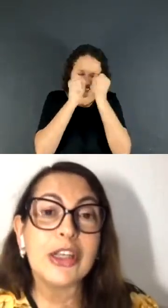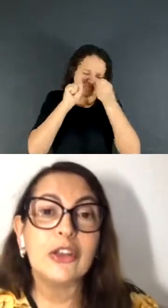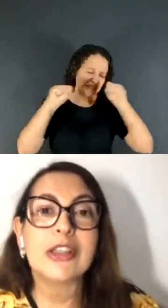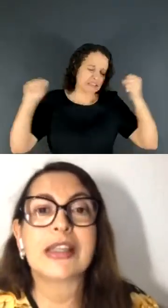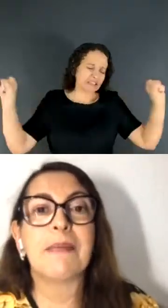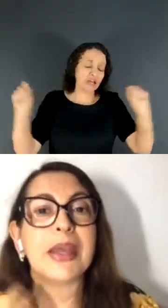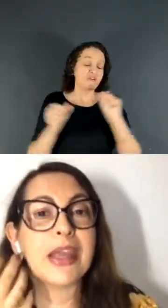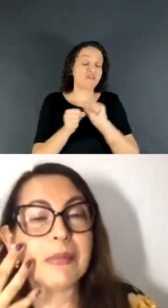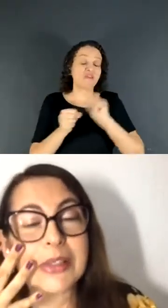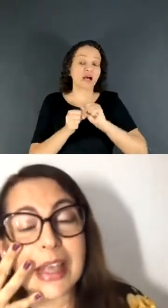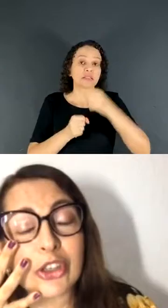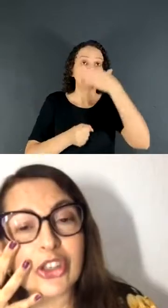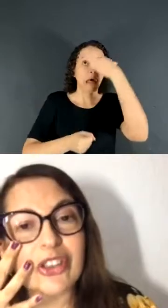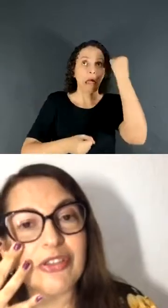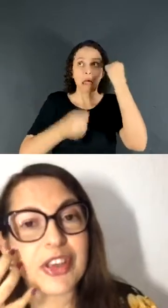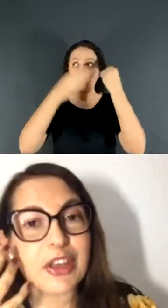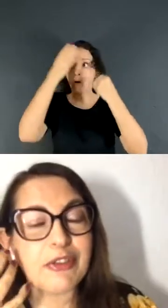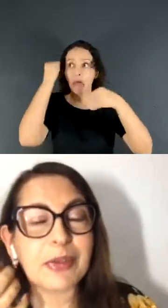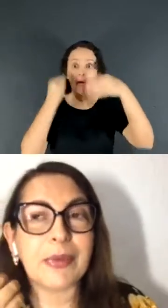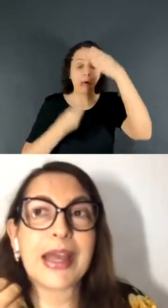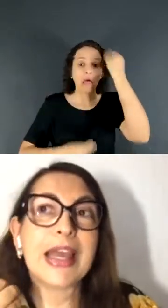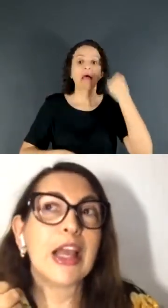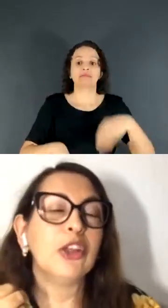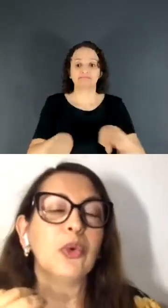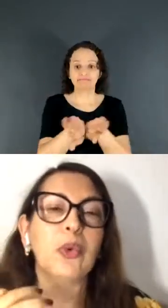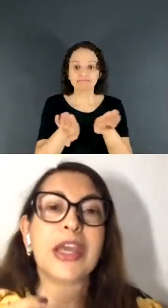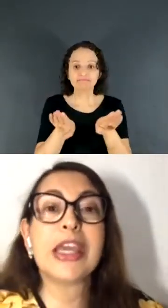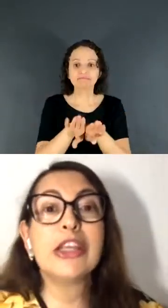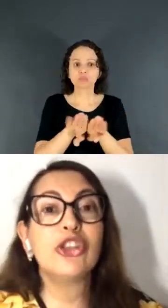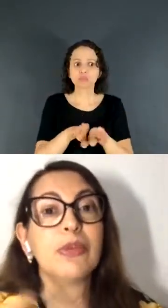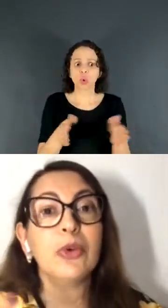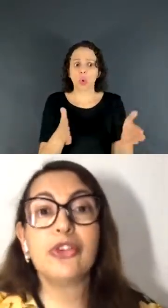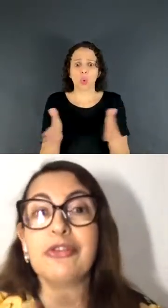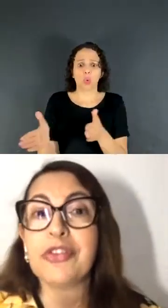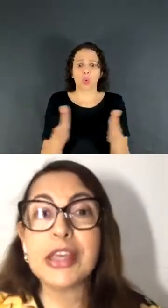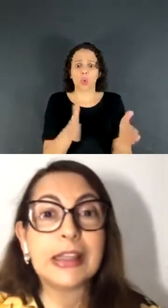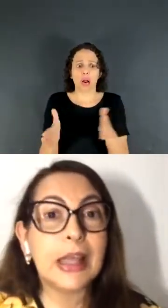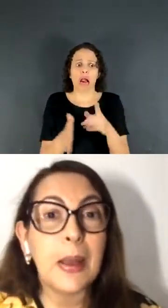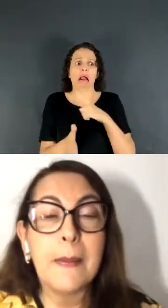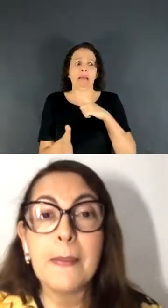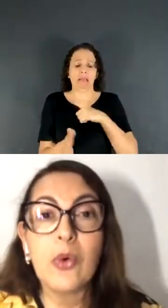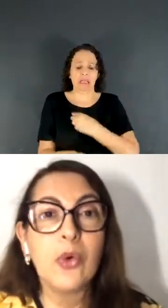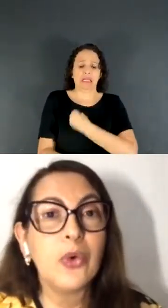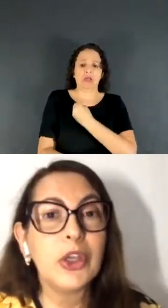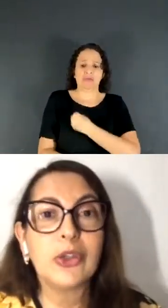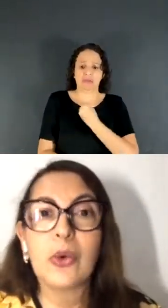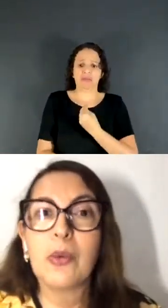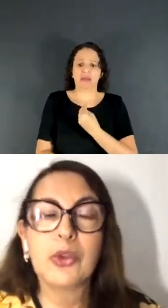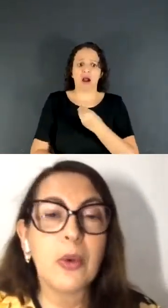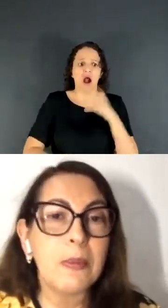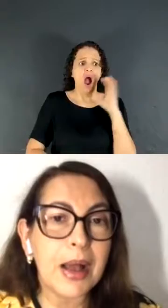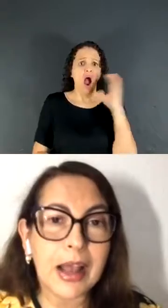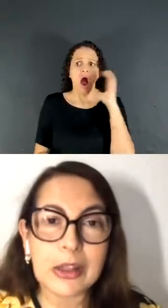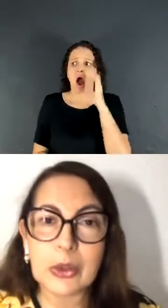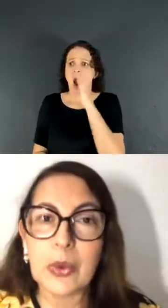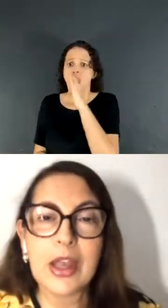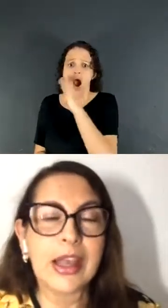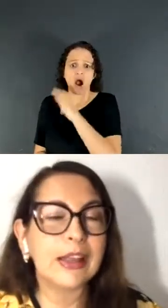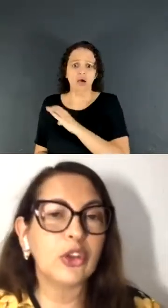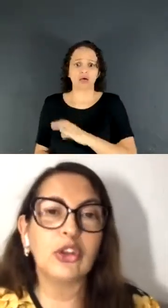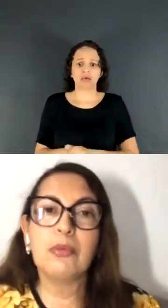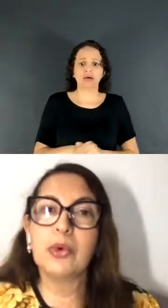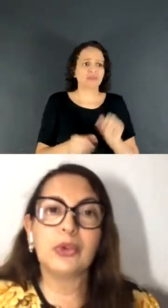Hoje em dia, nós sabemos que a gente vive, né, num ritmo de vida muito